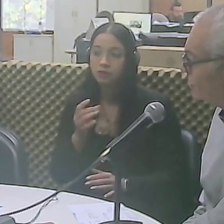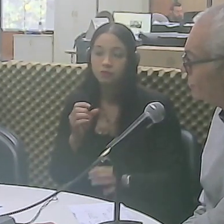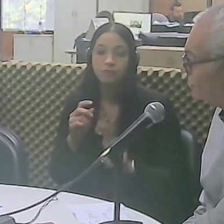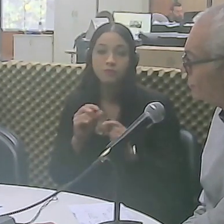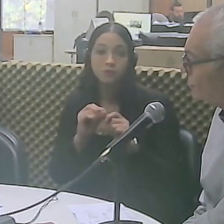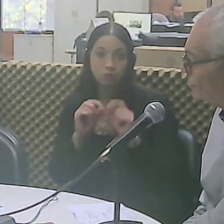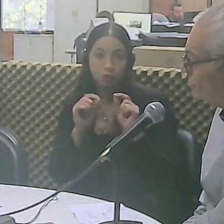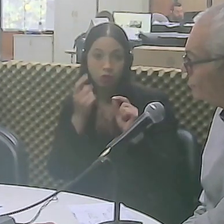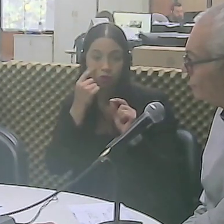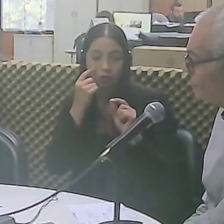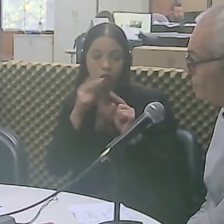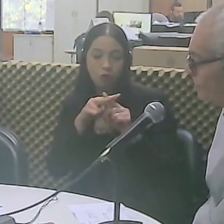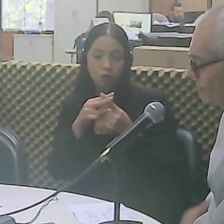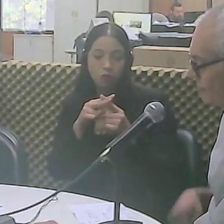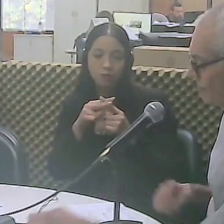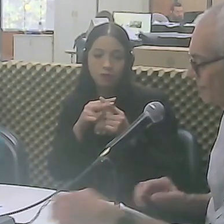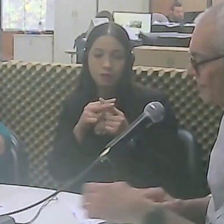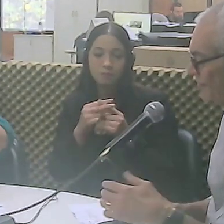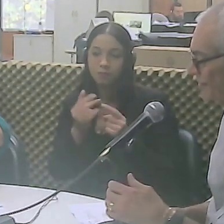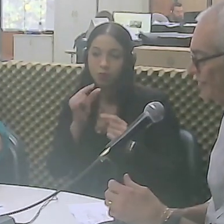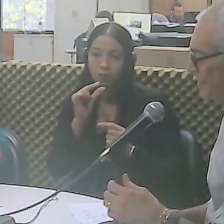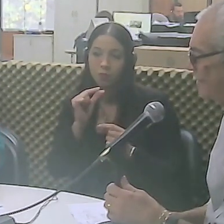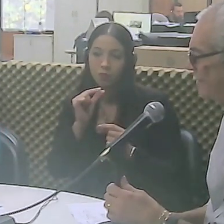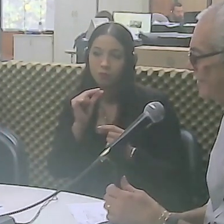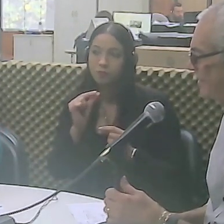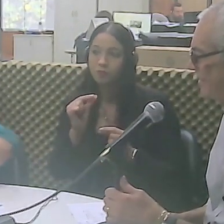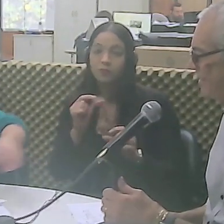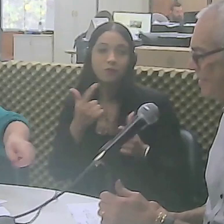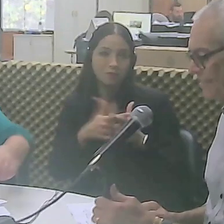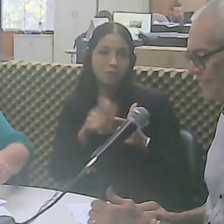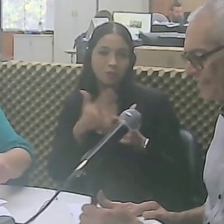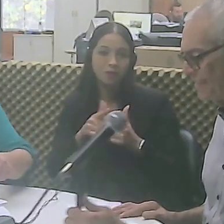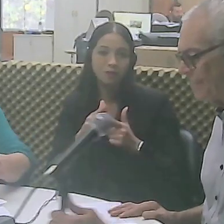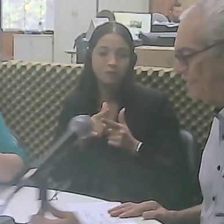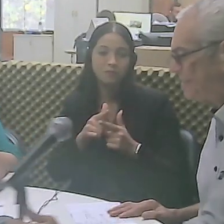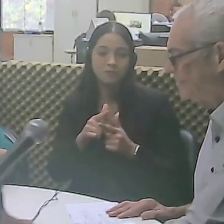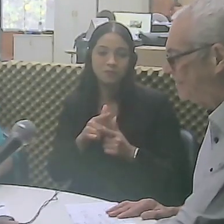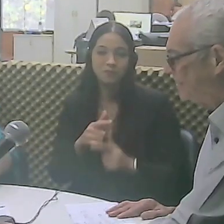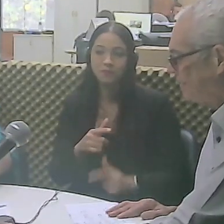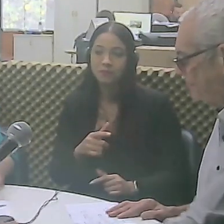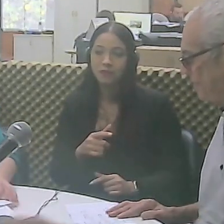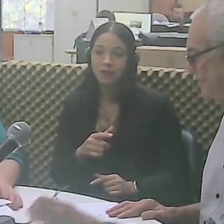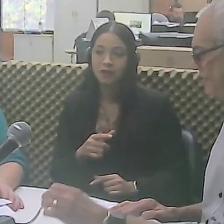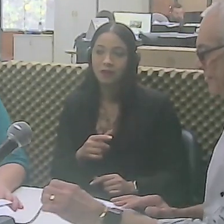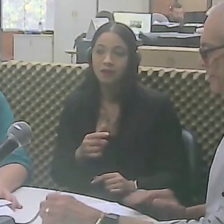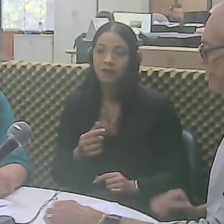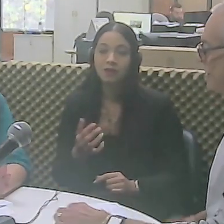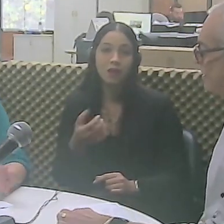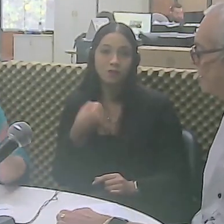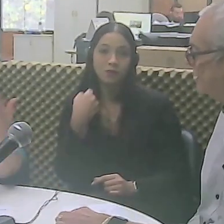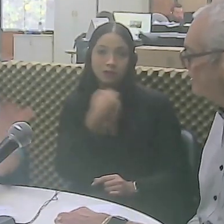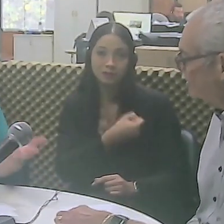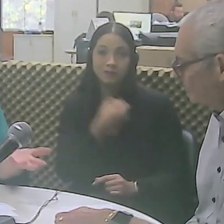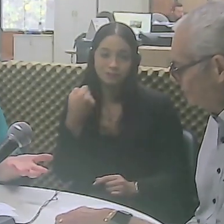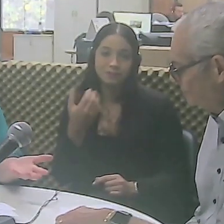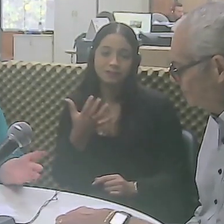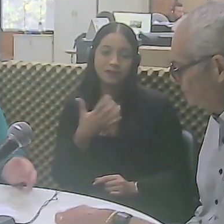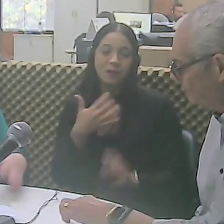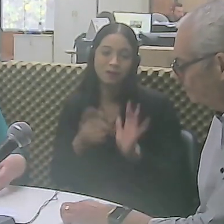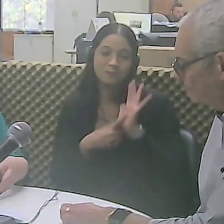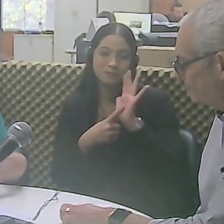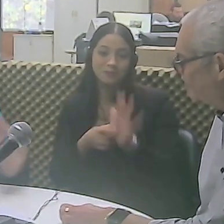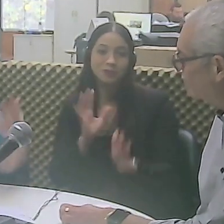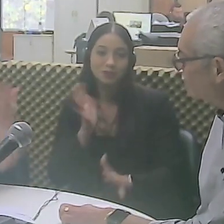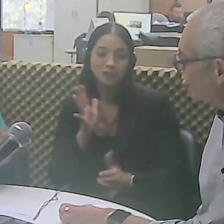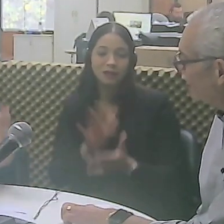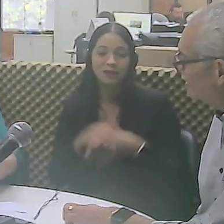vou fazer o seguinte aqui, a gente vai ter que improvisar um pouco, porque deu um problema, está dando uma falha aí no seu microfone. Eu acabei de fazer a